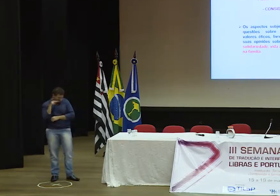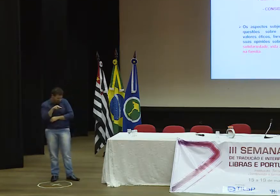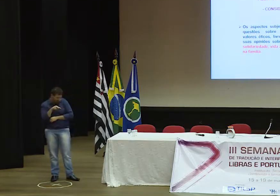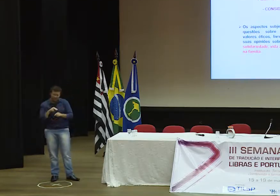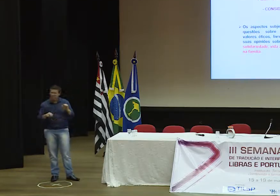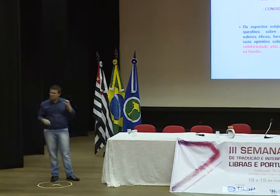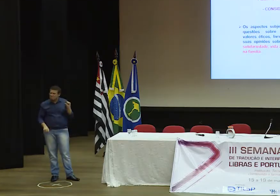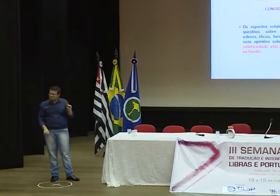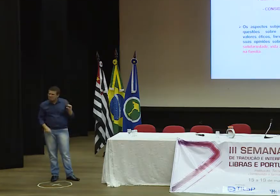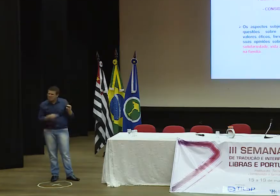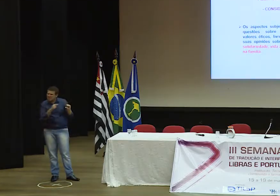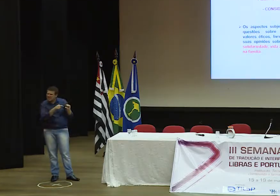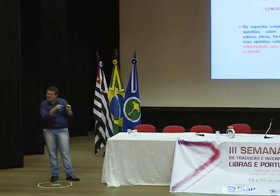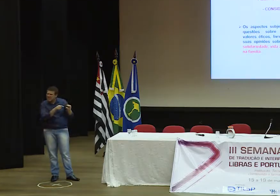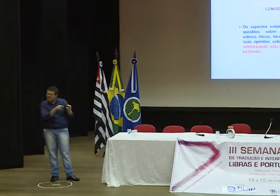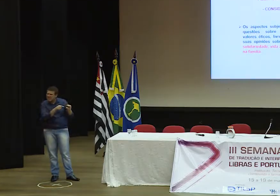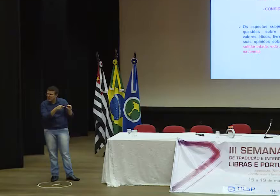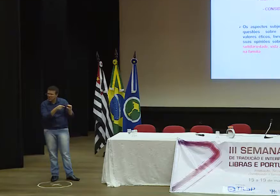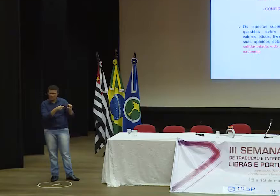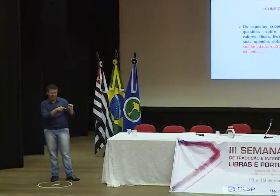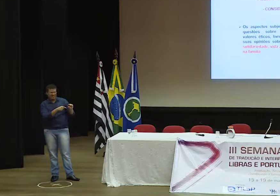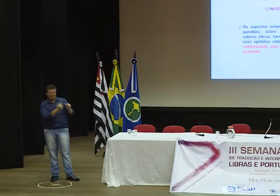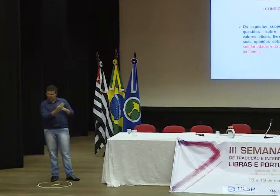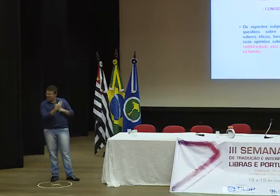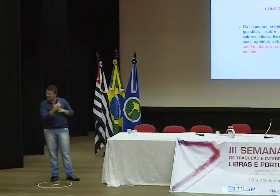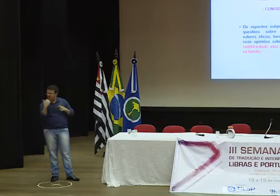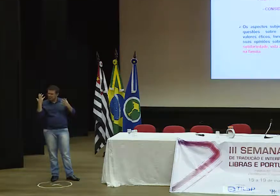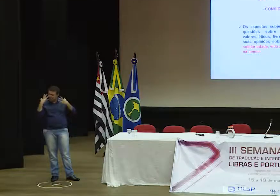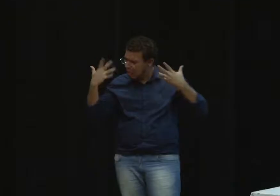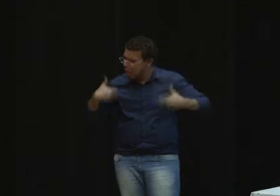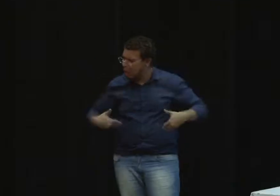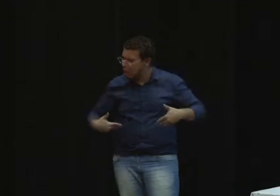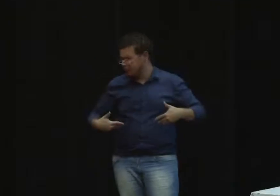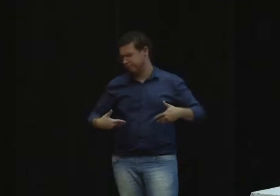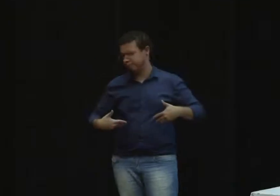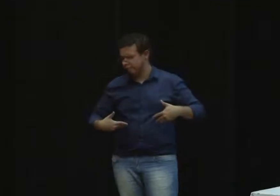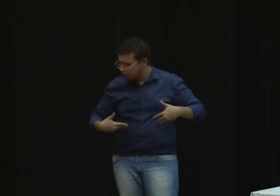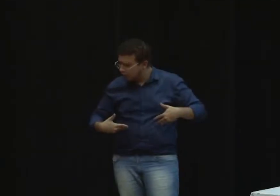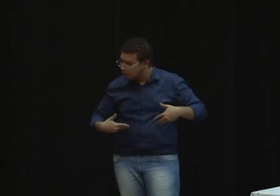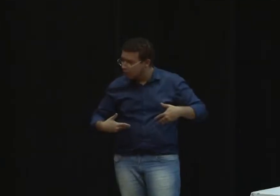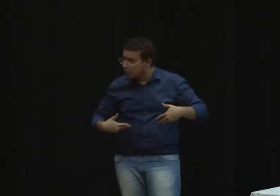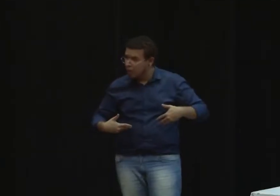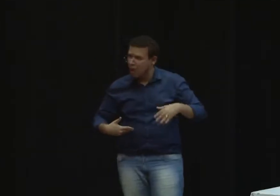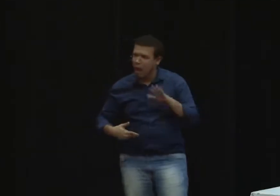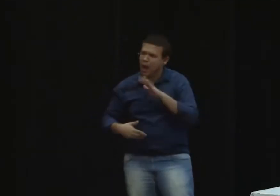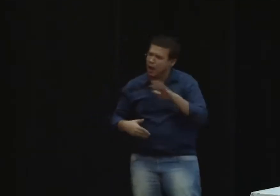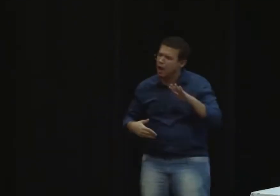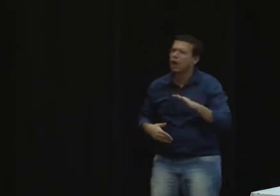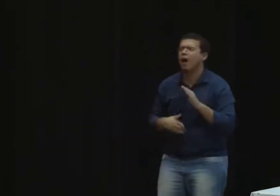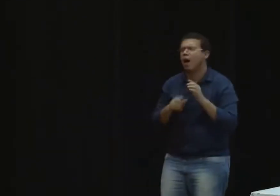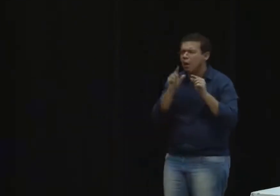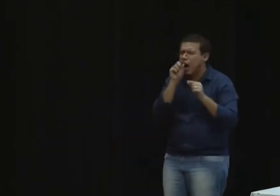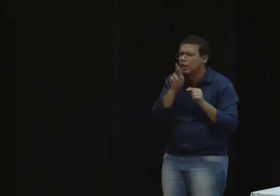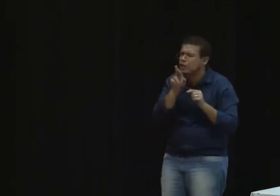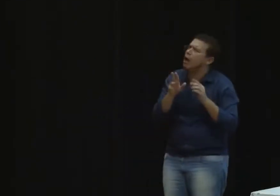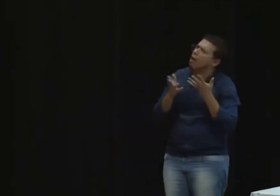alguma coisa, eu te ajudo. O leão falou: mas ele é pequenininho. Como é que ele vai me ajudar? Eu sou o leão. E o rato